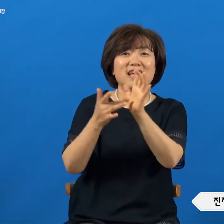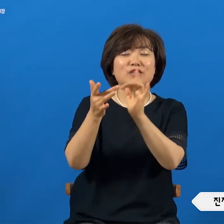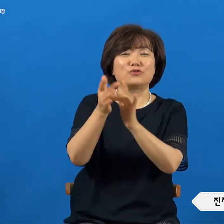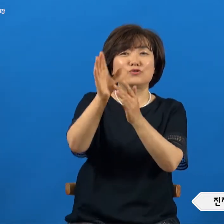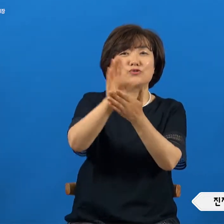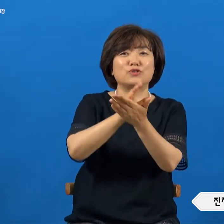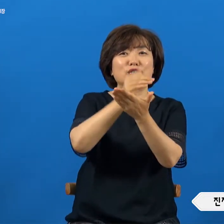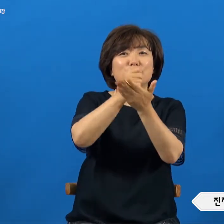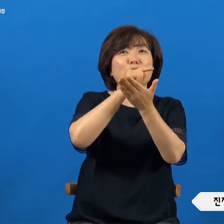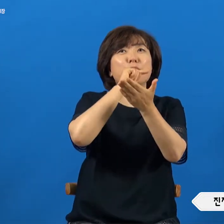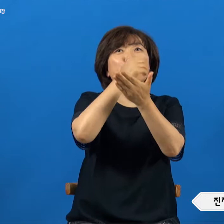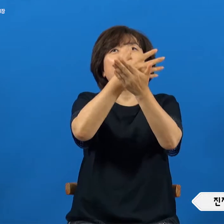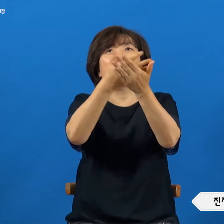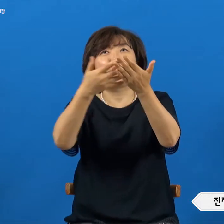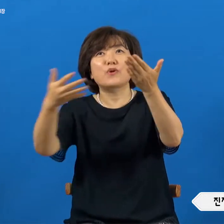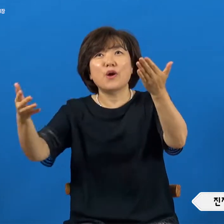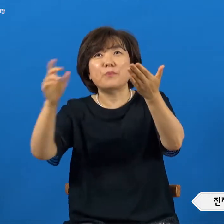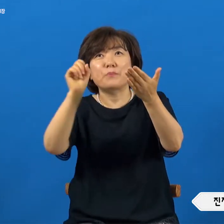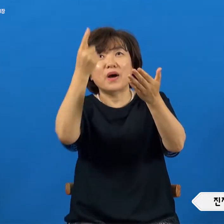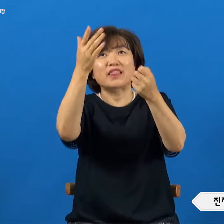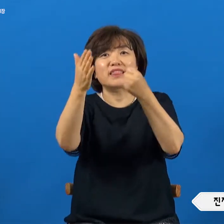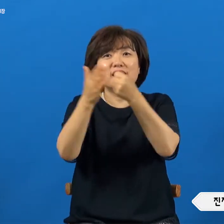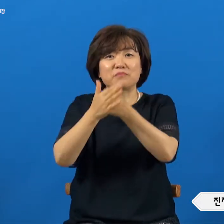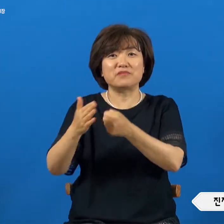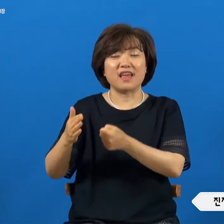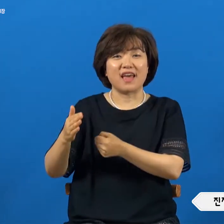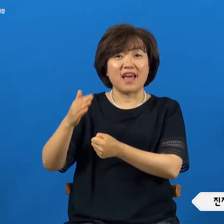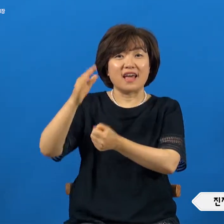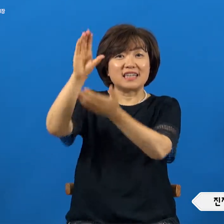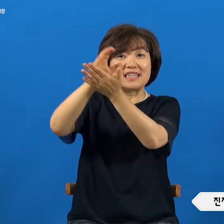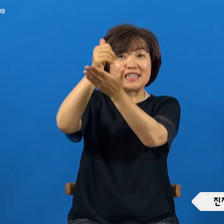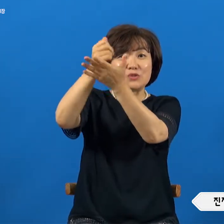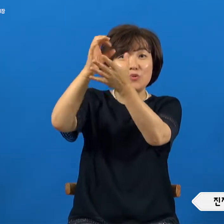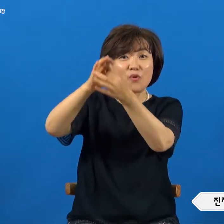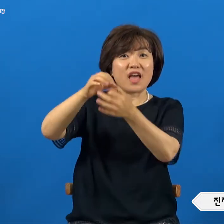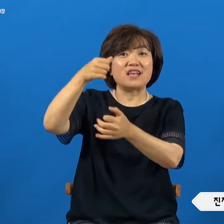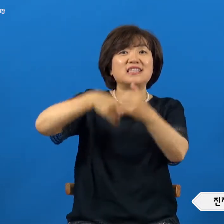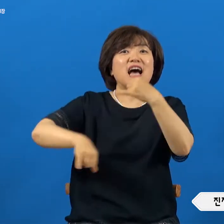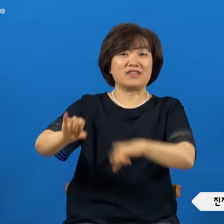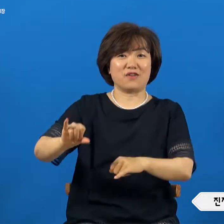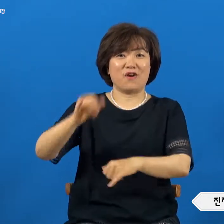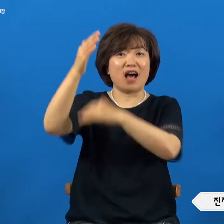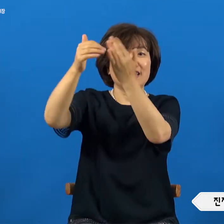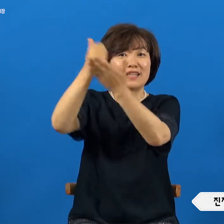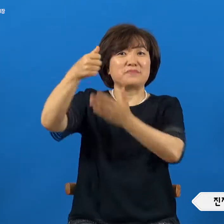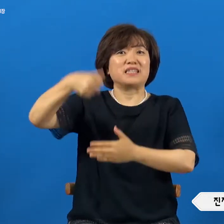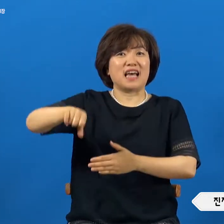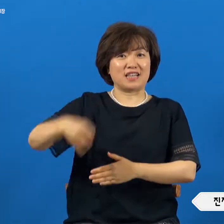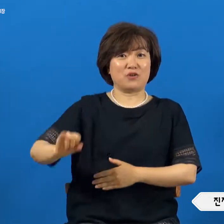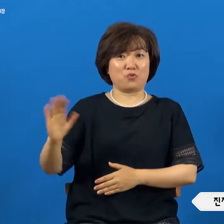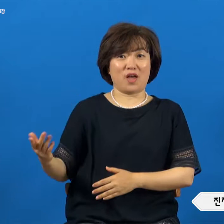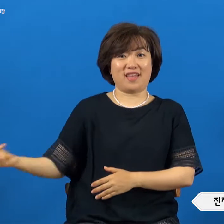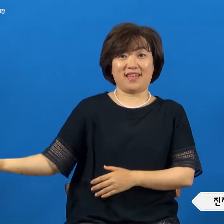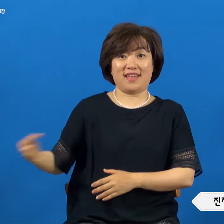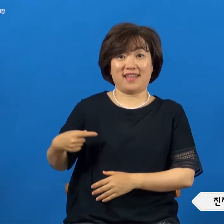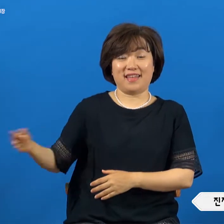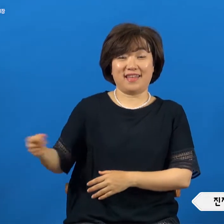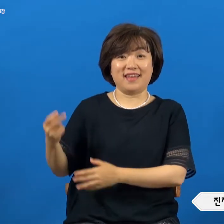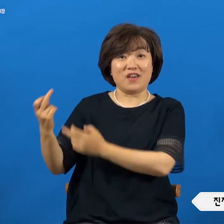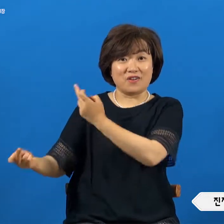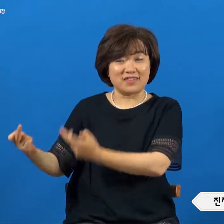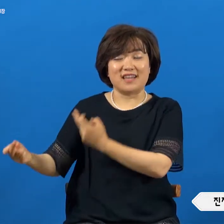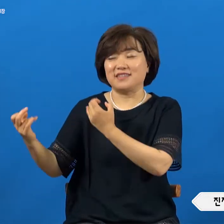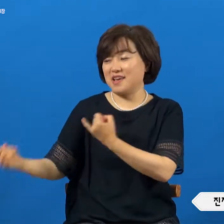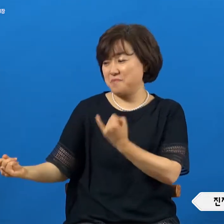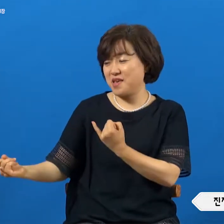그리스도의 자녀가 된 한 사람 한 사람이 형제고 자매라고 말씀하시고 그들이